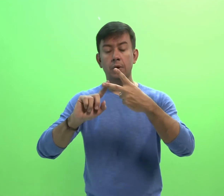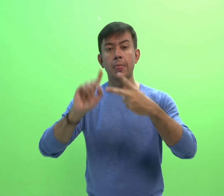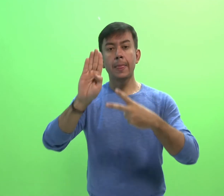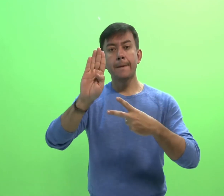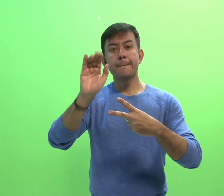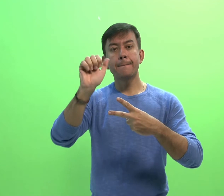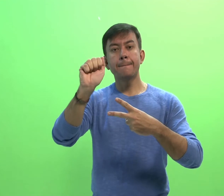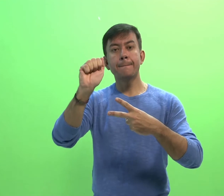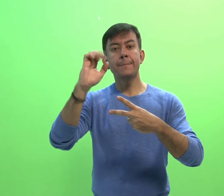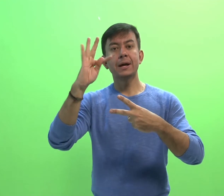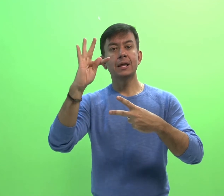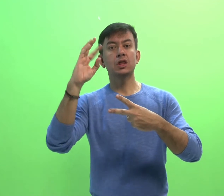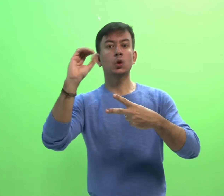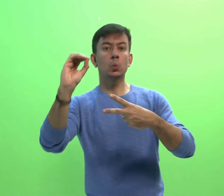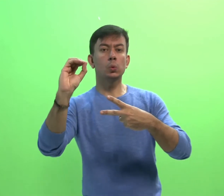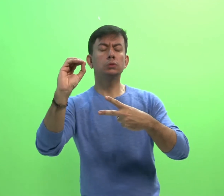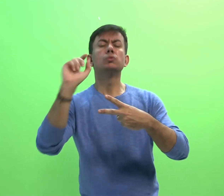O segundo, bato.